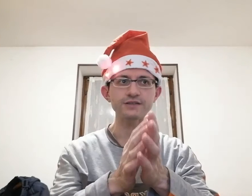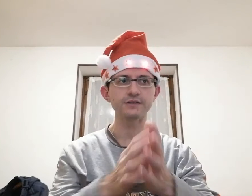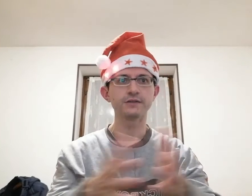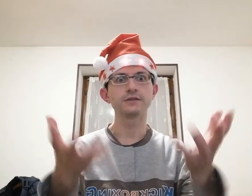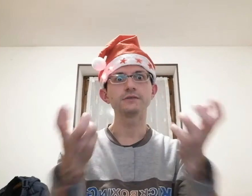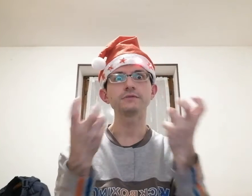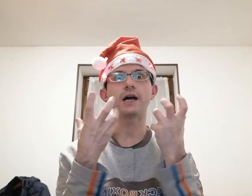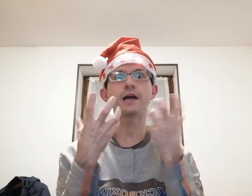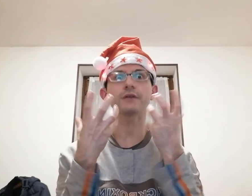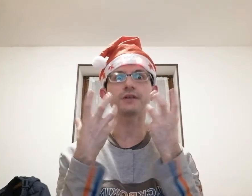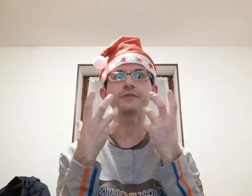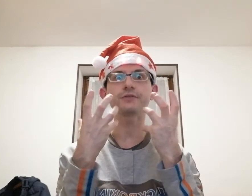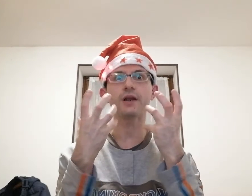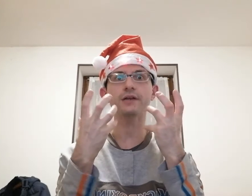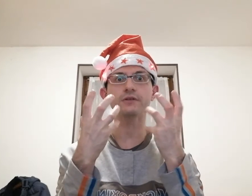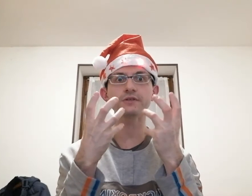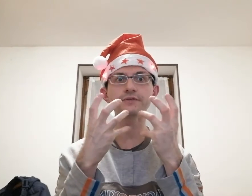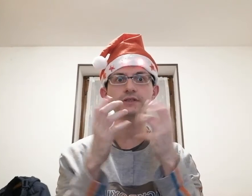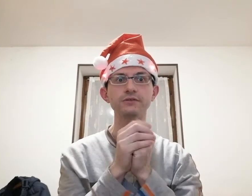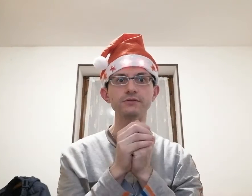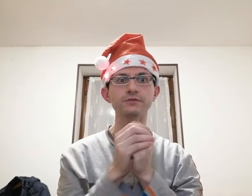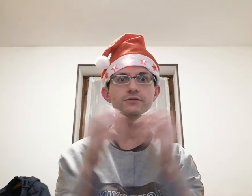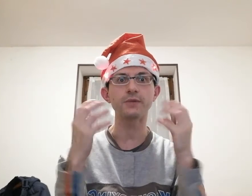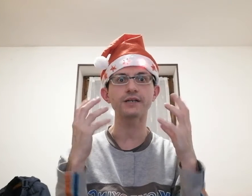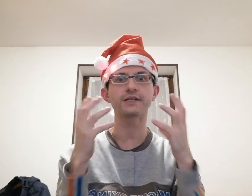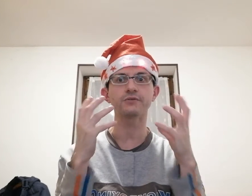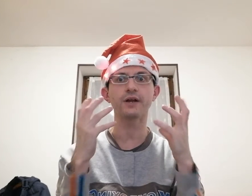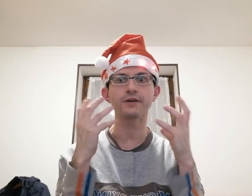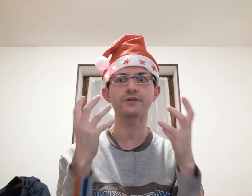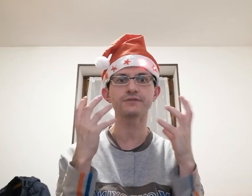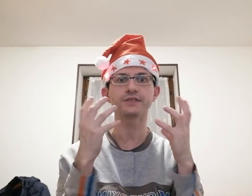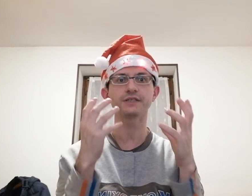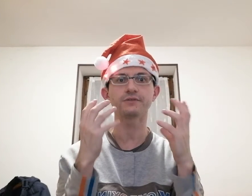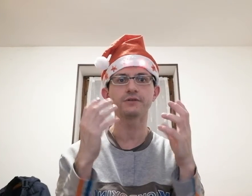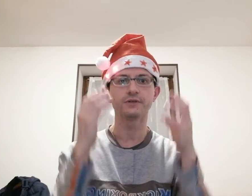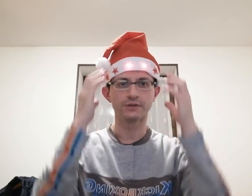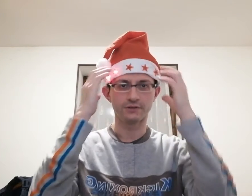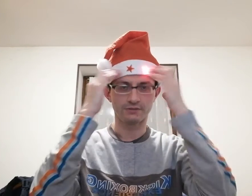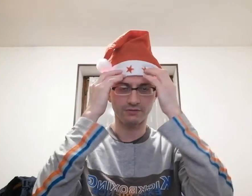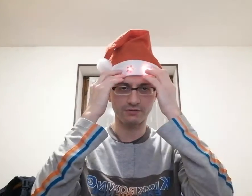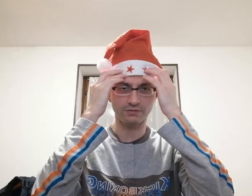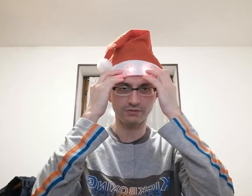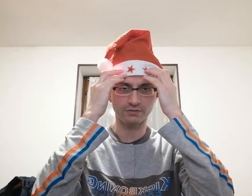quasi, dai che è quasi finito l'anno, quasi finito, sto maledetto anno è quasi finito, oh,